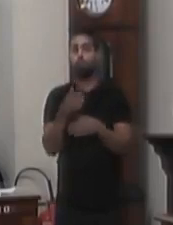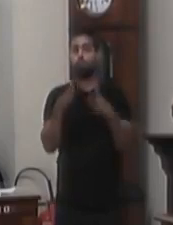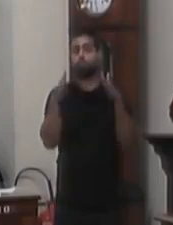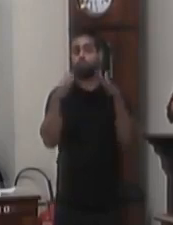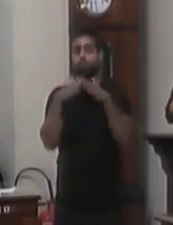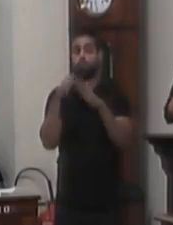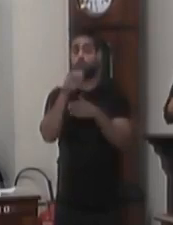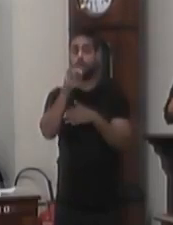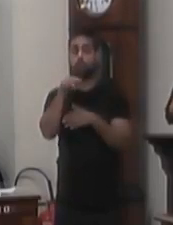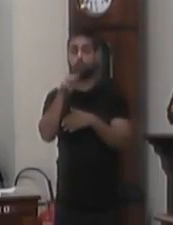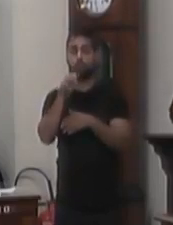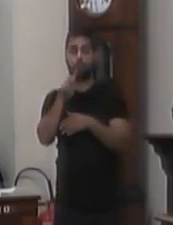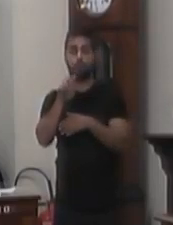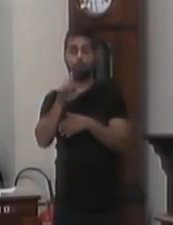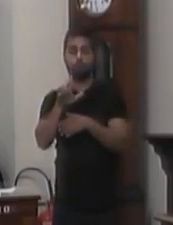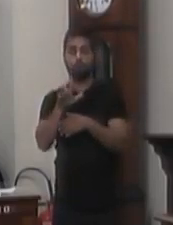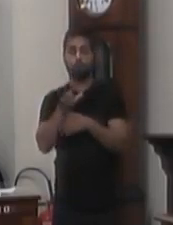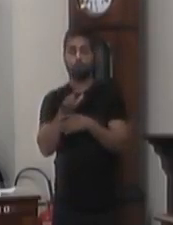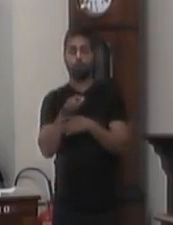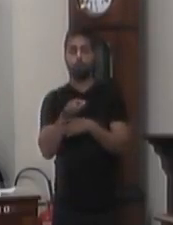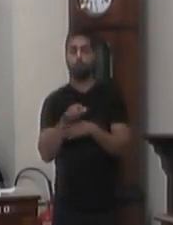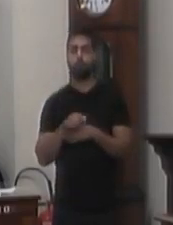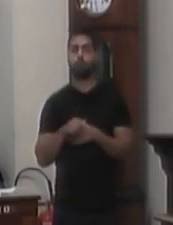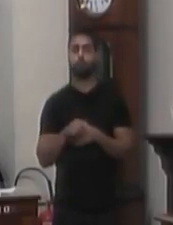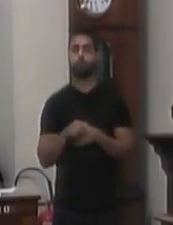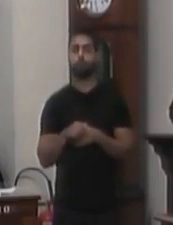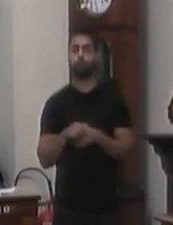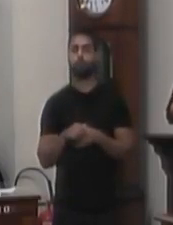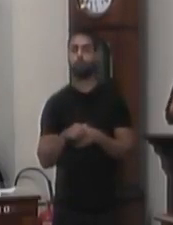Avaliação de imóvel? Para uma compra? Chegaram nesse número,